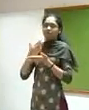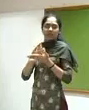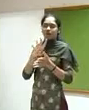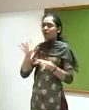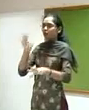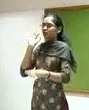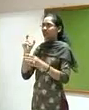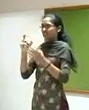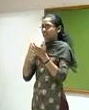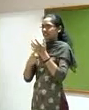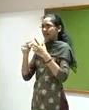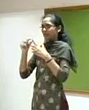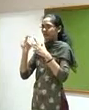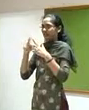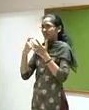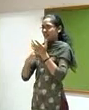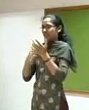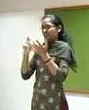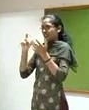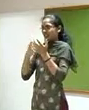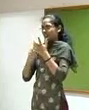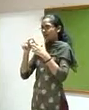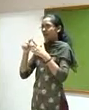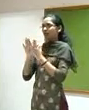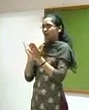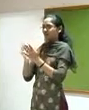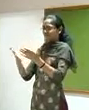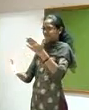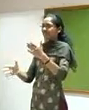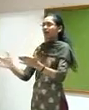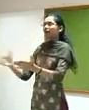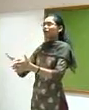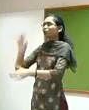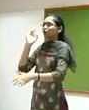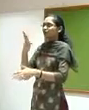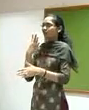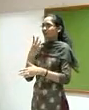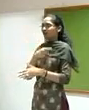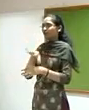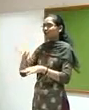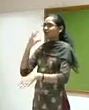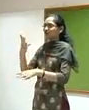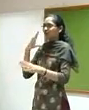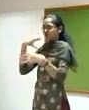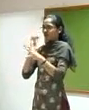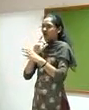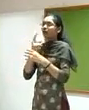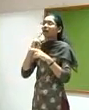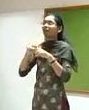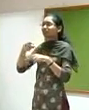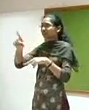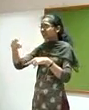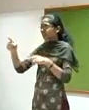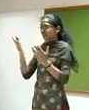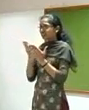आपको 4 और मिलेंगे. That is not the issue. The point is basically this, to get that kind of creative imagination going,